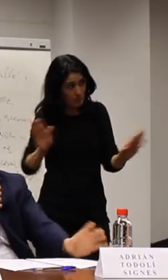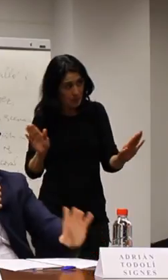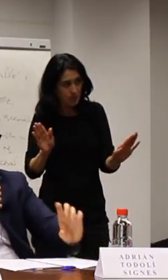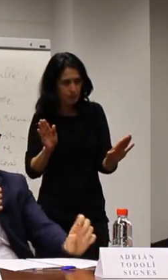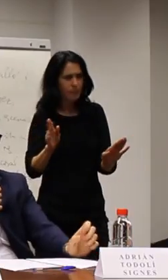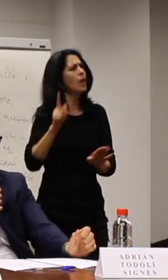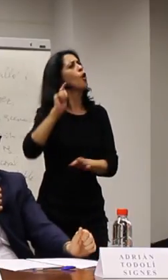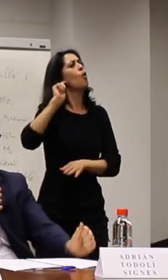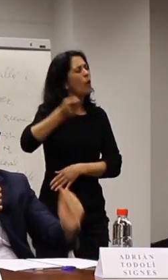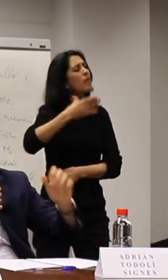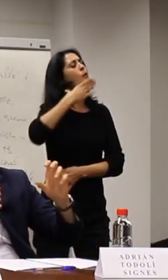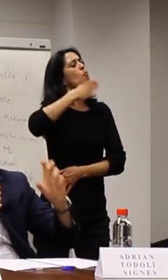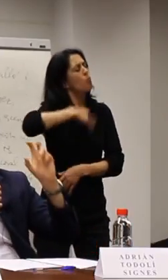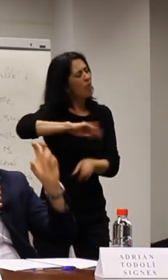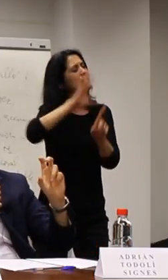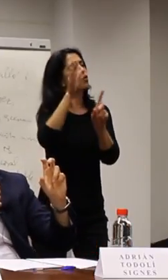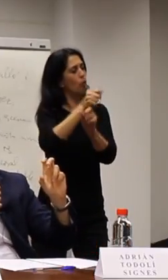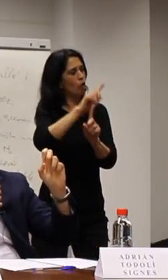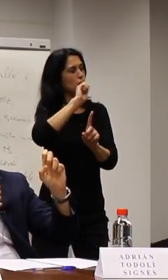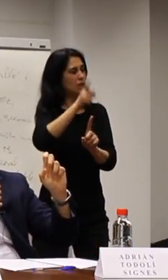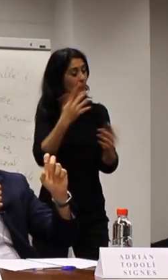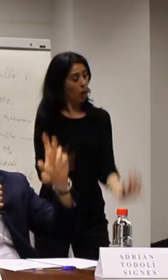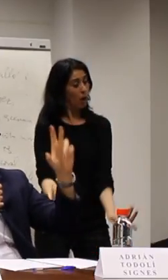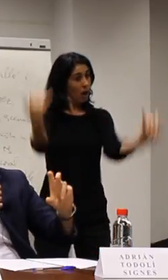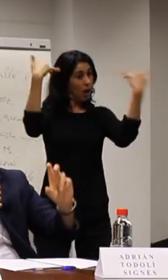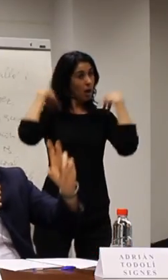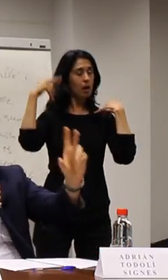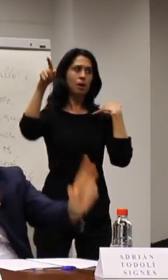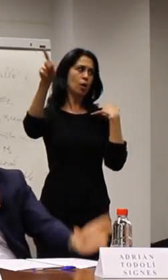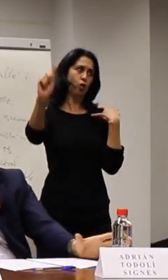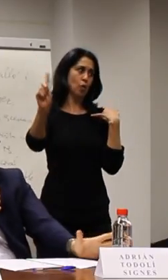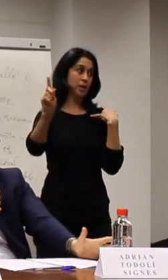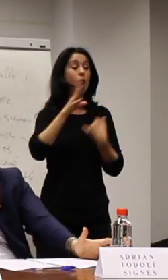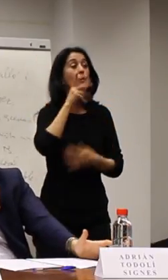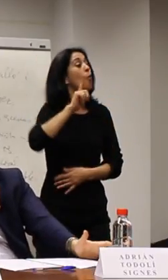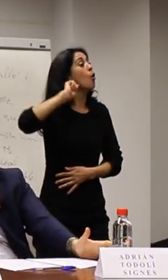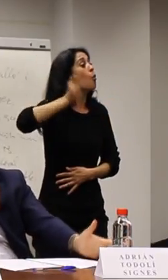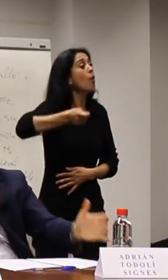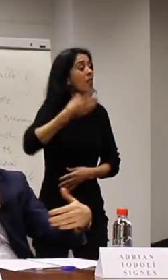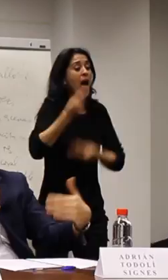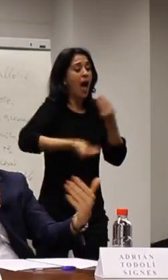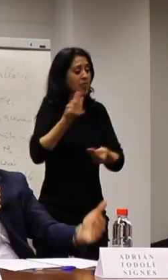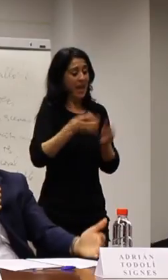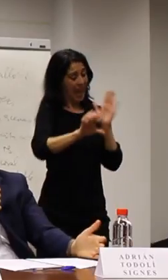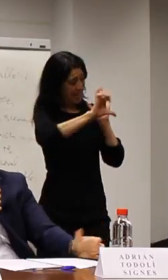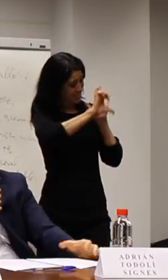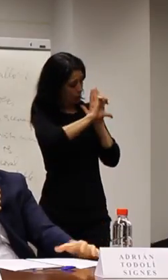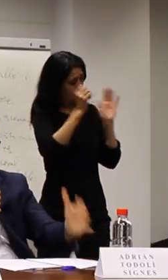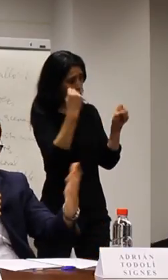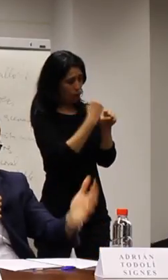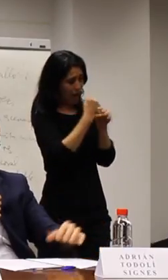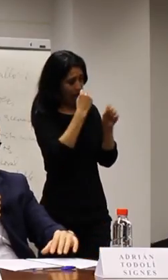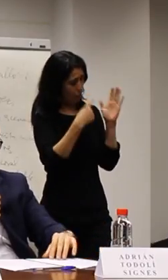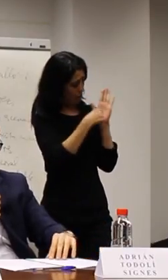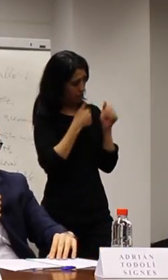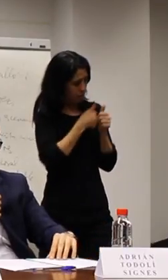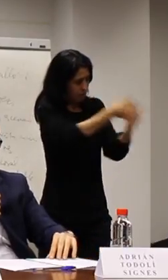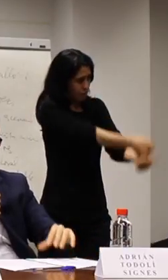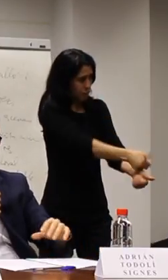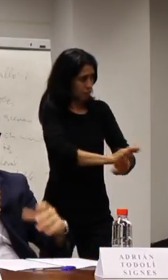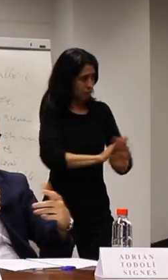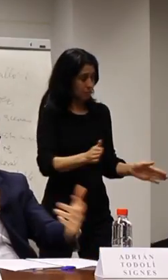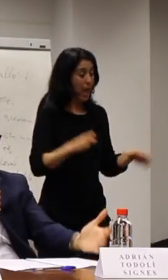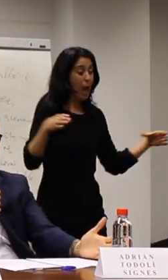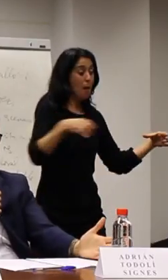problema de que simplemente los jueces lo solucionen? Que los jueces van a aplicar el Estatuto de los Trabajadores entero. Y efectivamente estas plataformas, tal y como